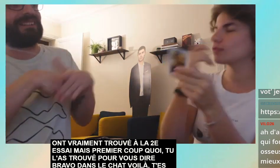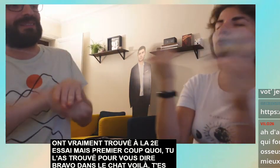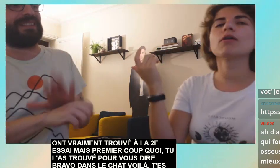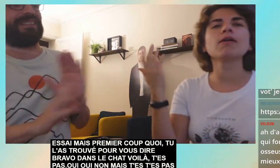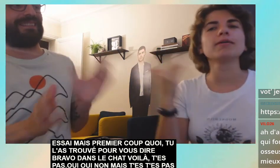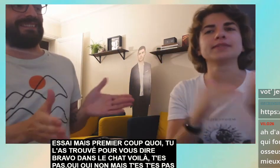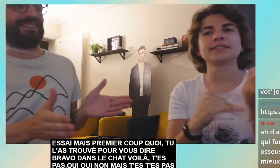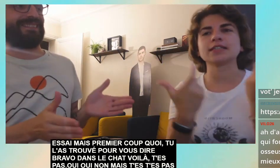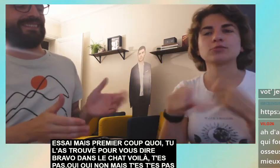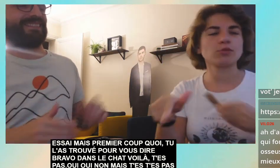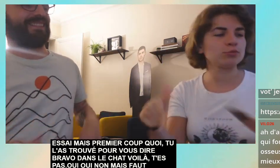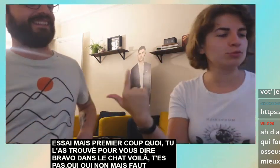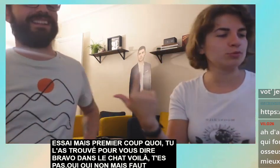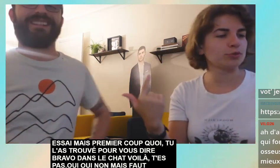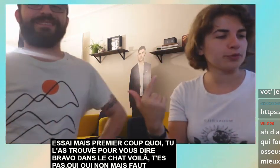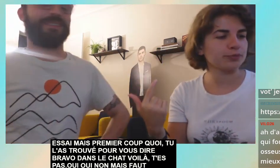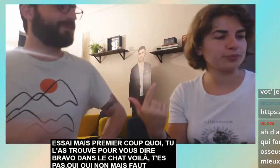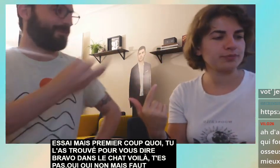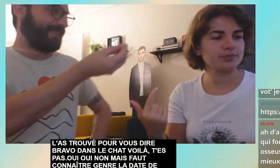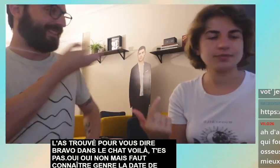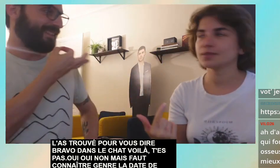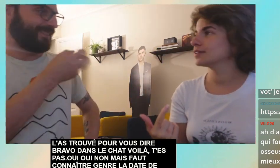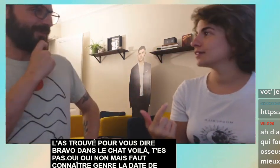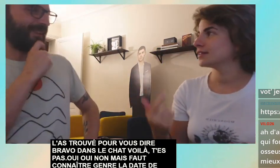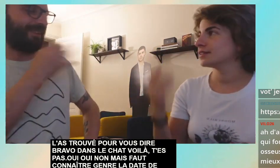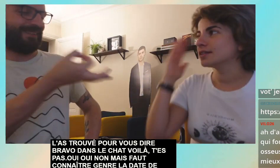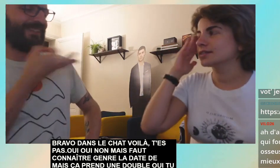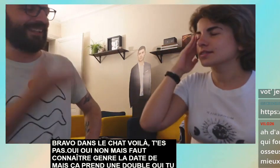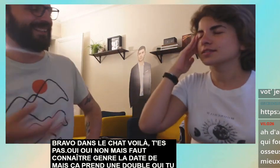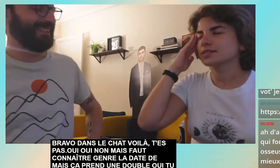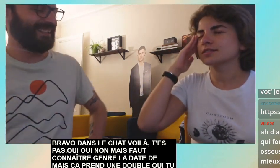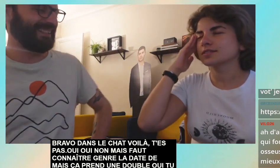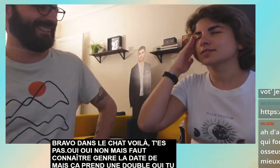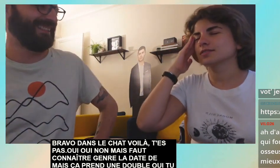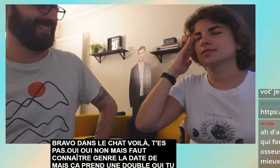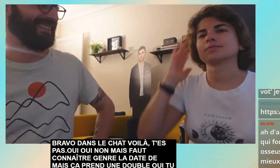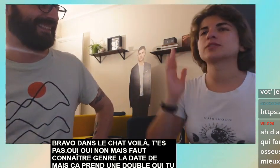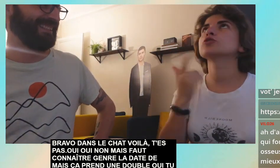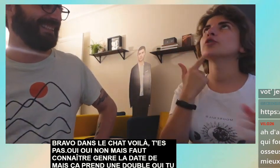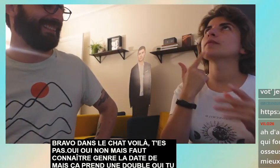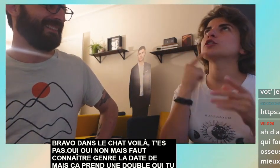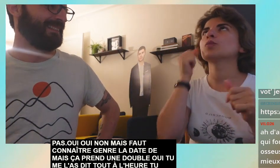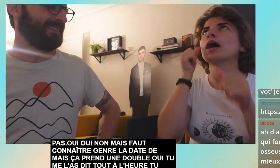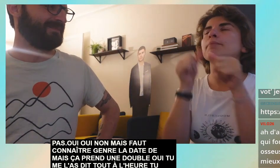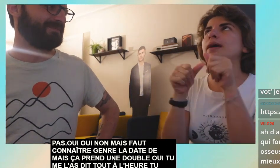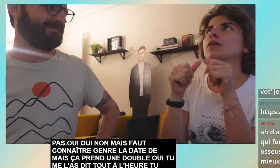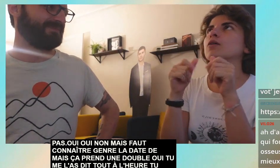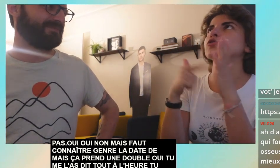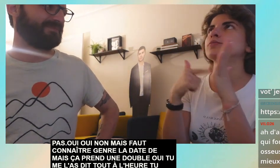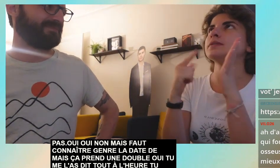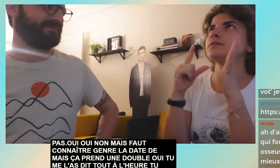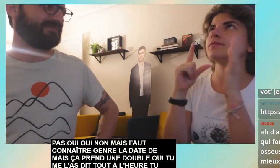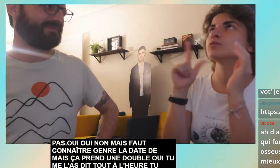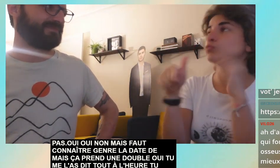de Oh, naissance. mais ça sent dur là. Ah oui, tu me l'as dit tout à l'heure. Tu m'as dit. Parce que je me rappelle en